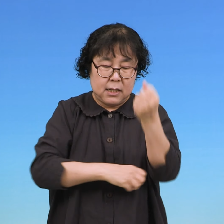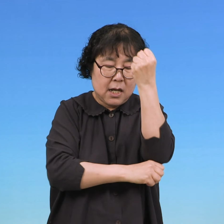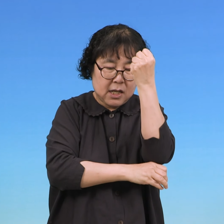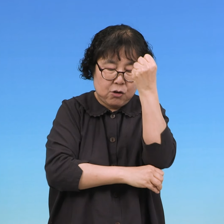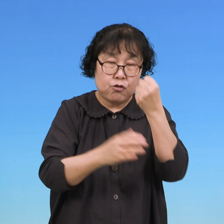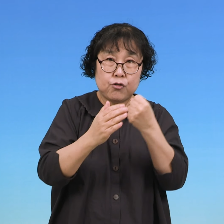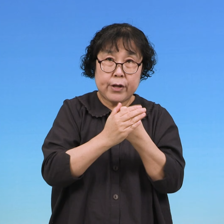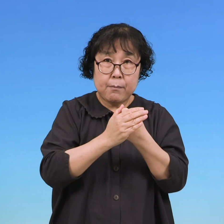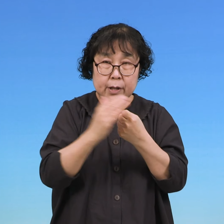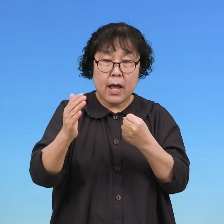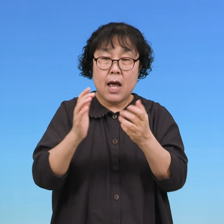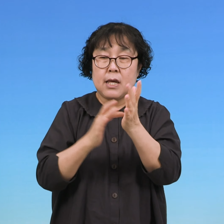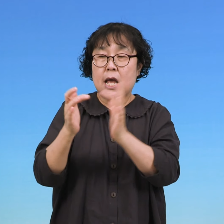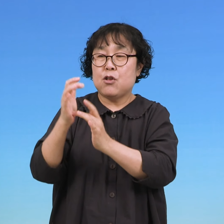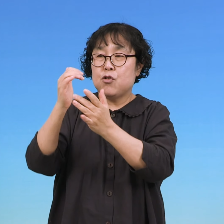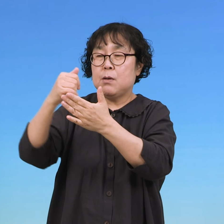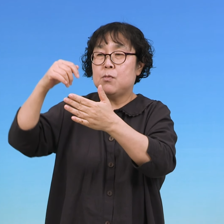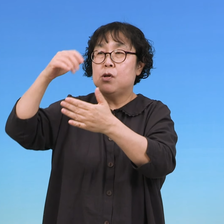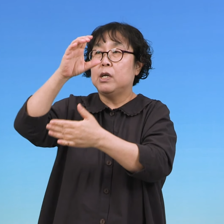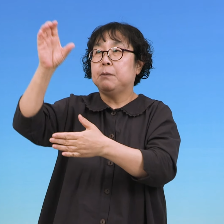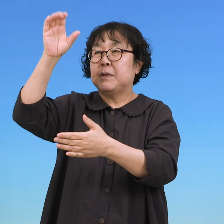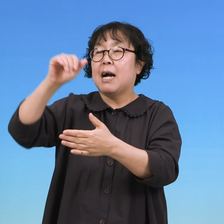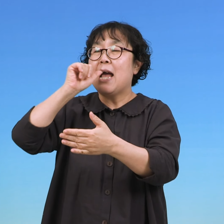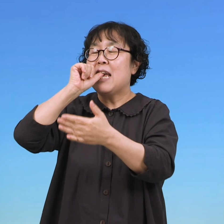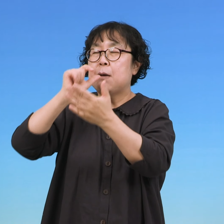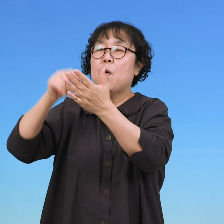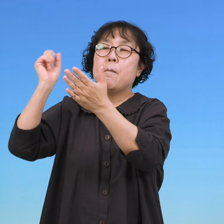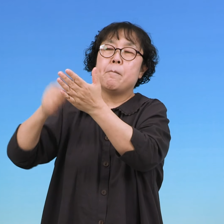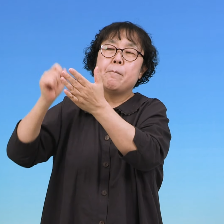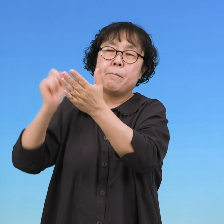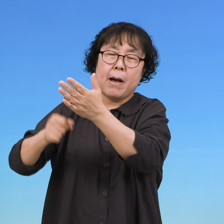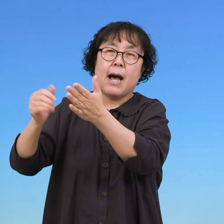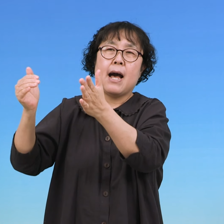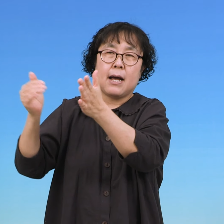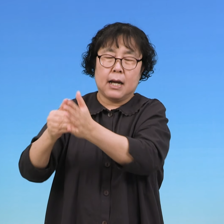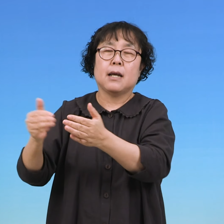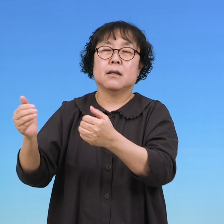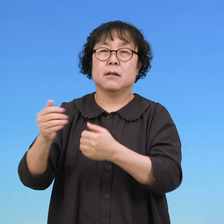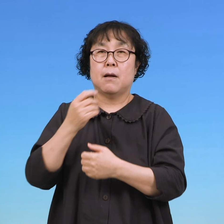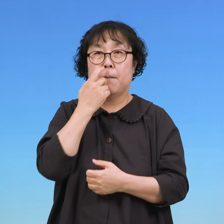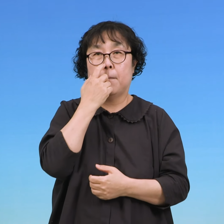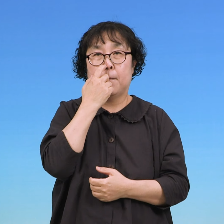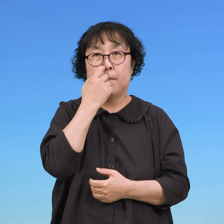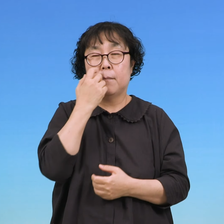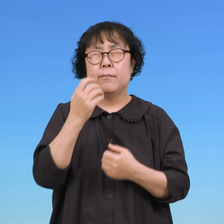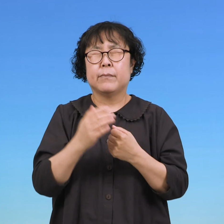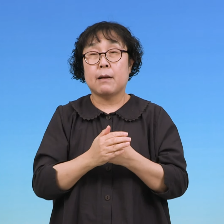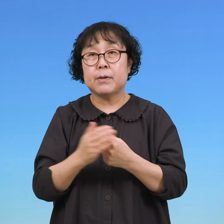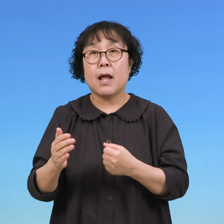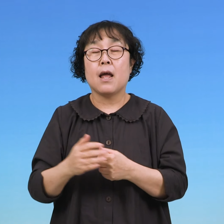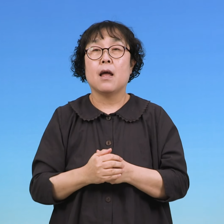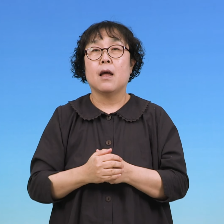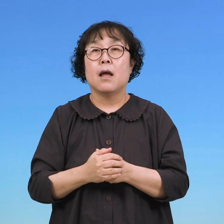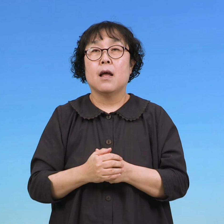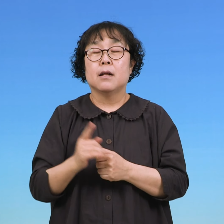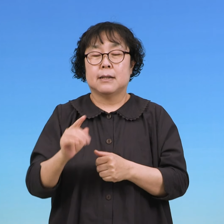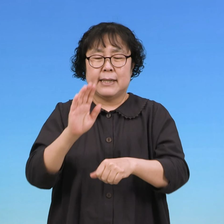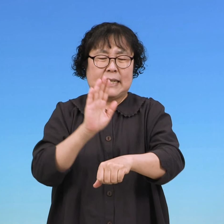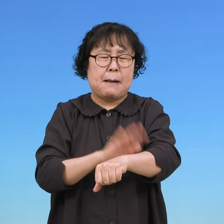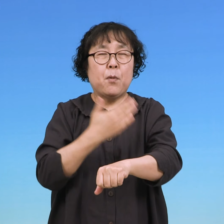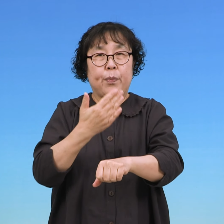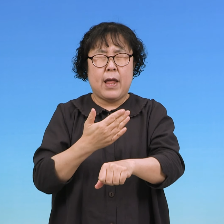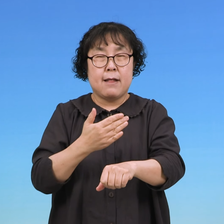거 아닙니까? 늘 겸손하게 하나님 이 잘못된 관행 우리 가정에 있어서도